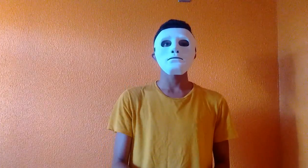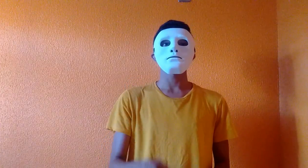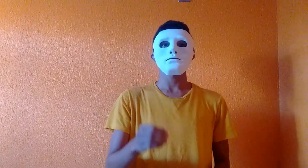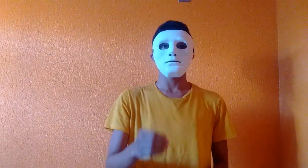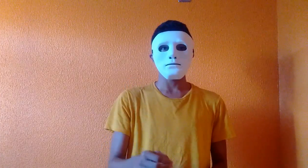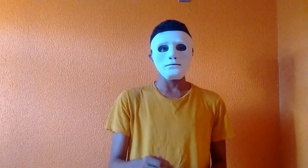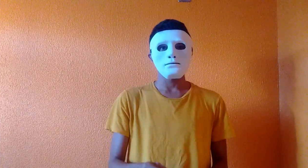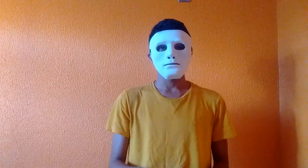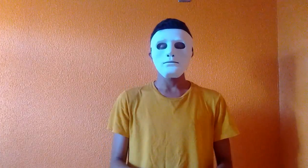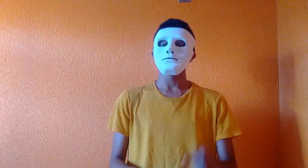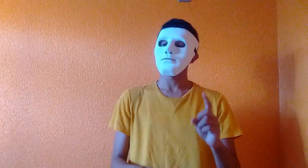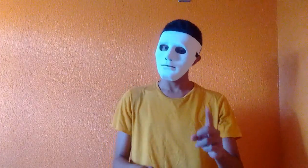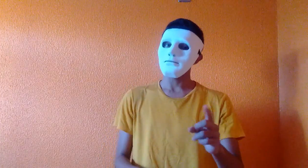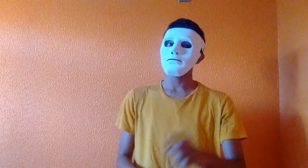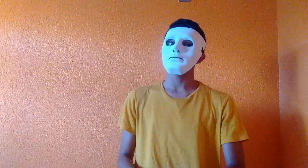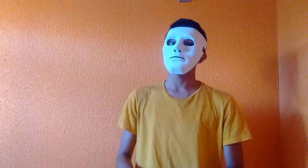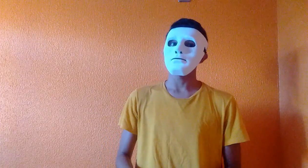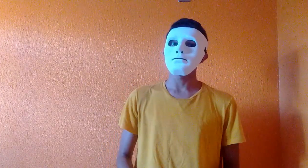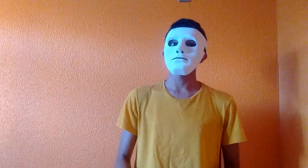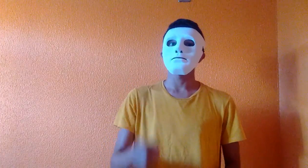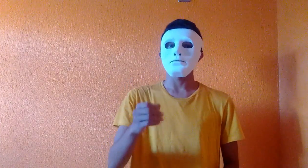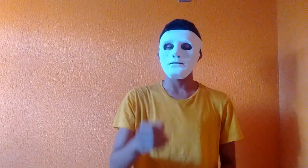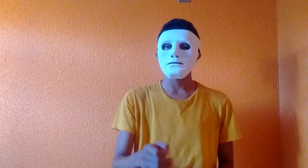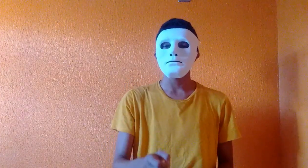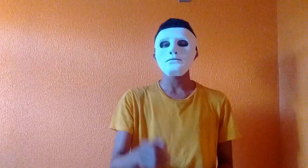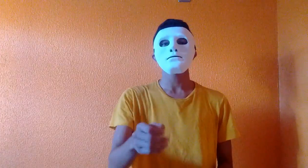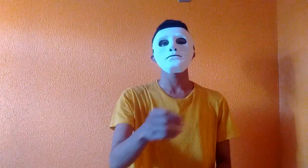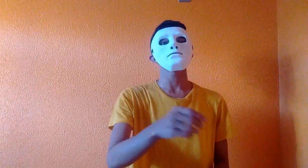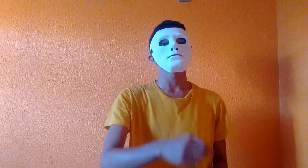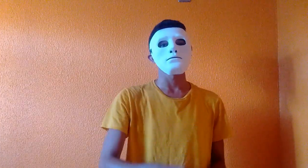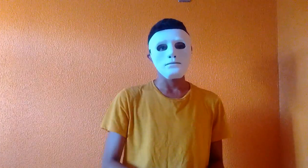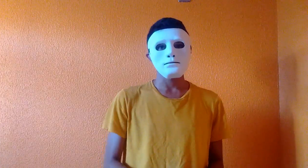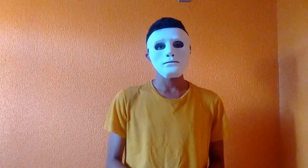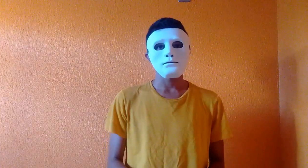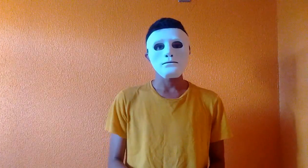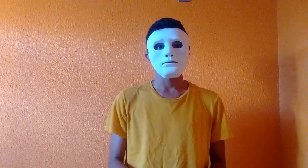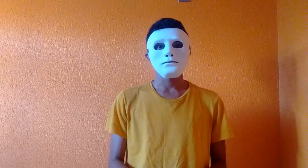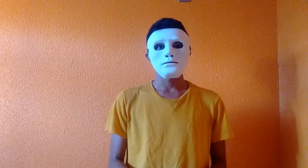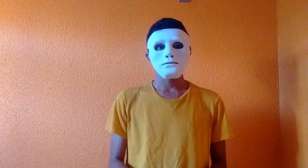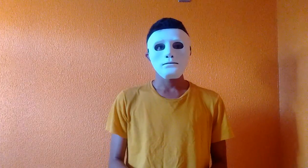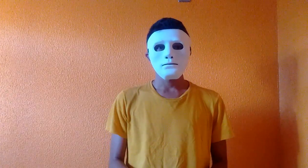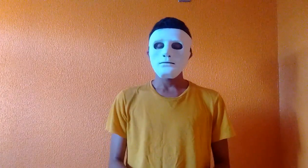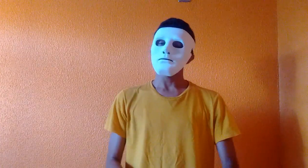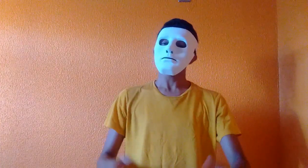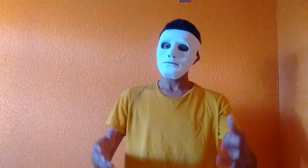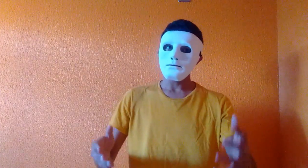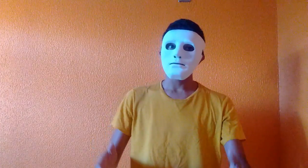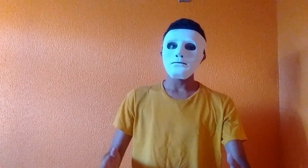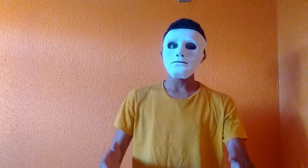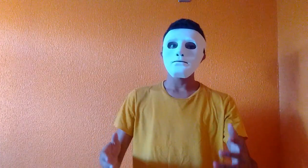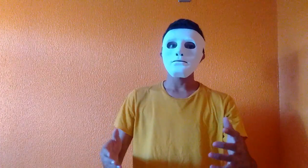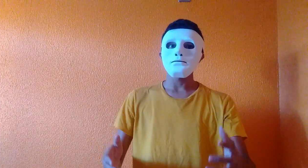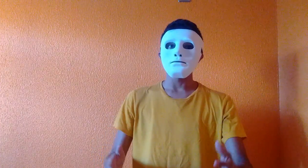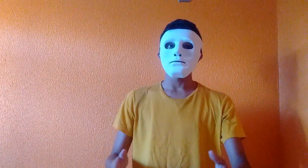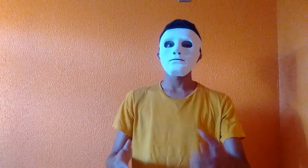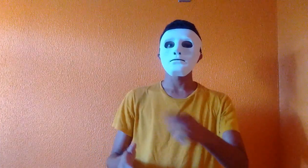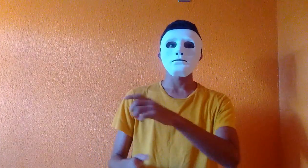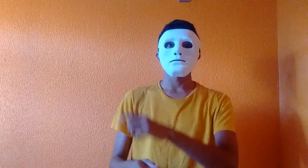7.253 casos de doenças transmitidas por água e alimentos. A Associação de Consumidores fez